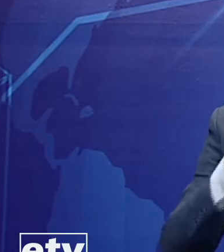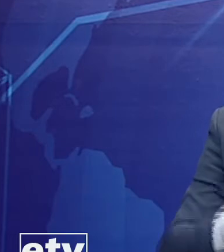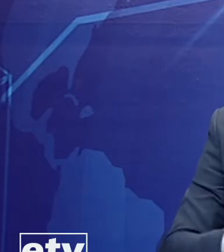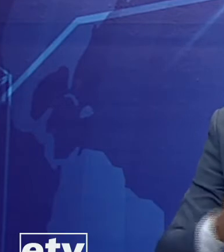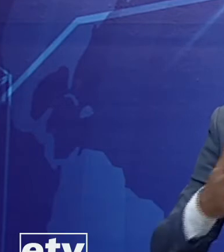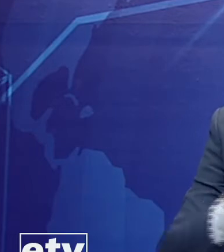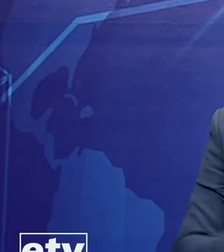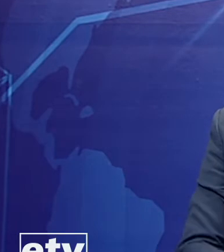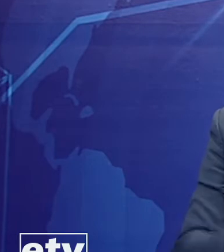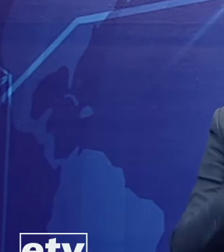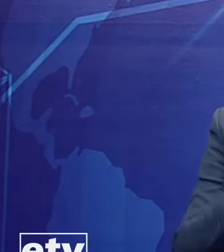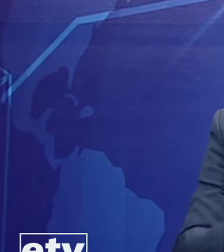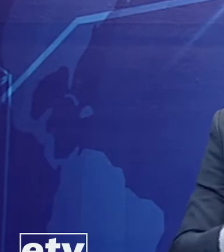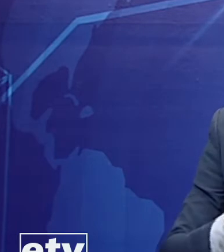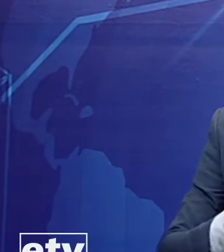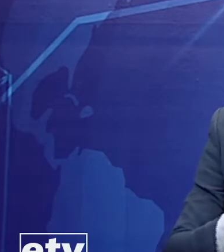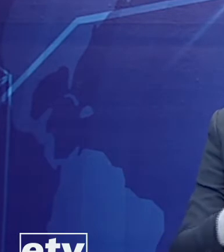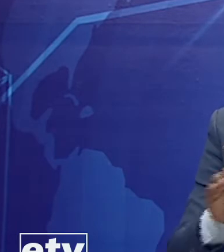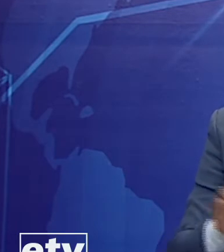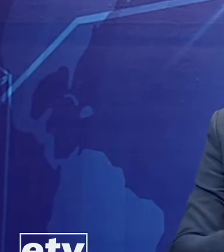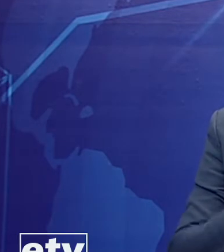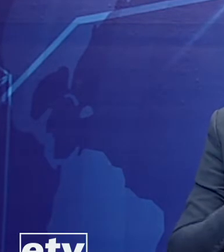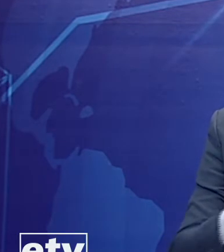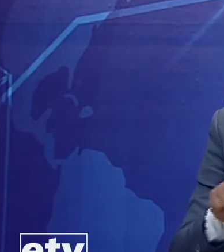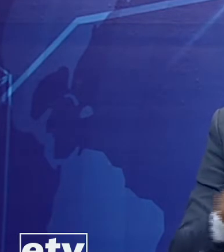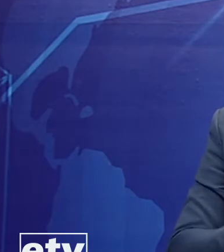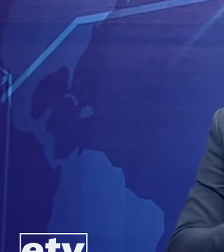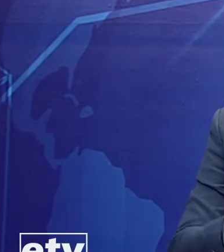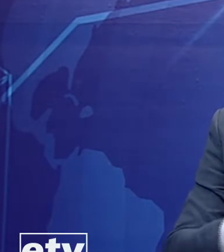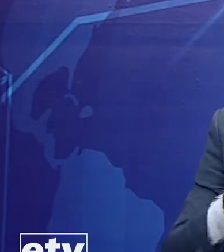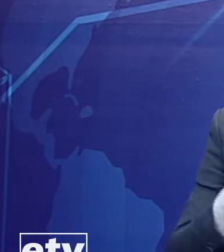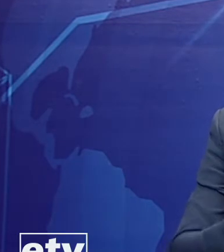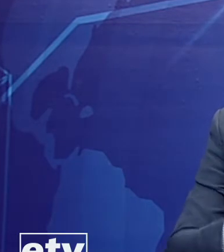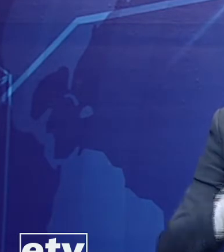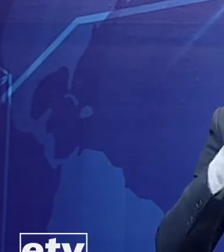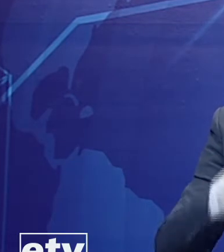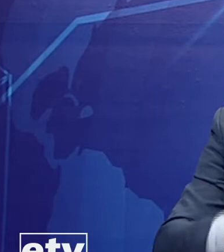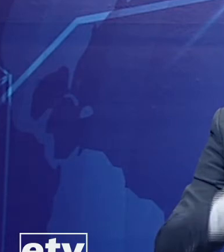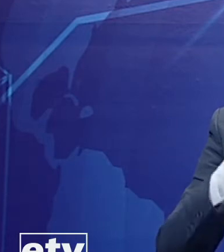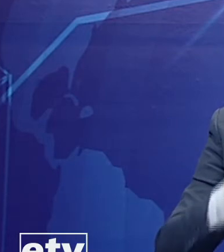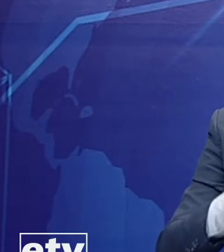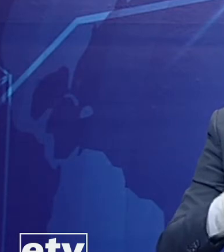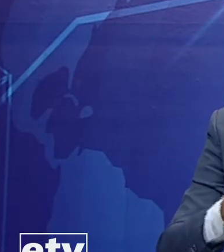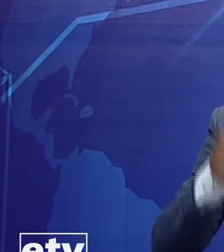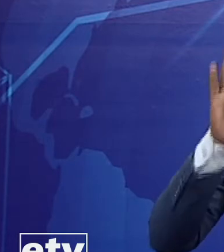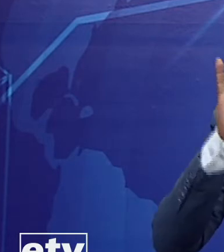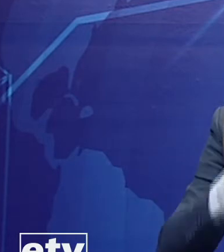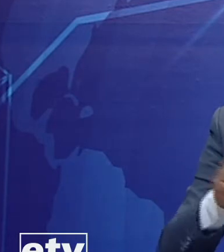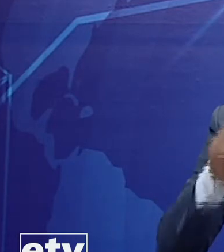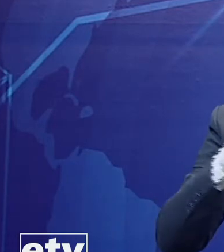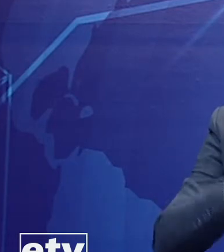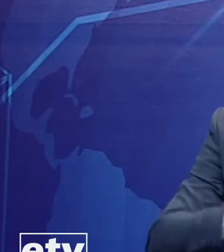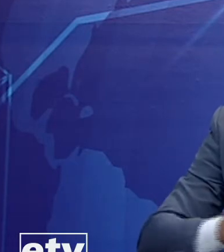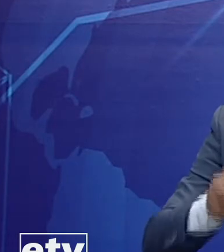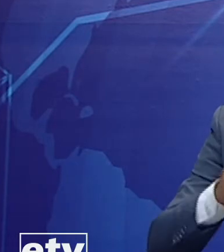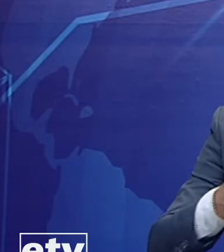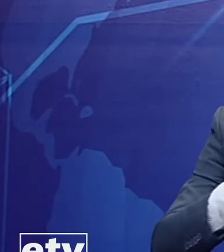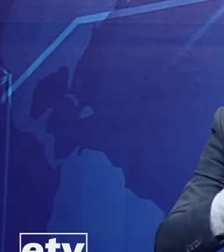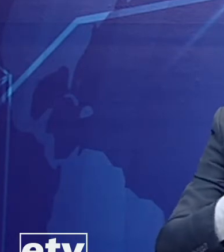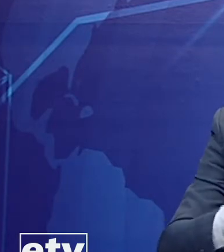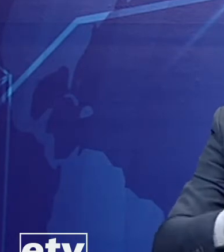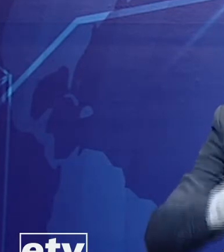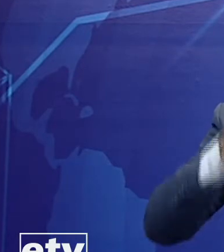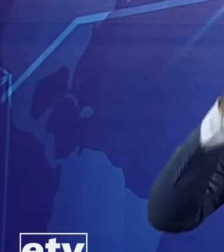ቋንቋዎችን ለዓለም አቀፉ ማህበረሰብ ተደራሽ ለማድረግ ነው የመግባቢያ ሰነዱን የተፈራረሙት። አራቱ